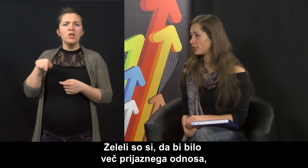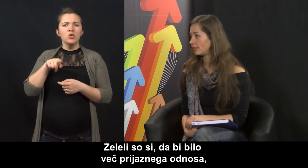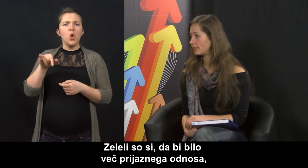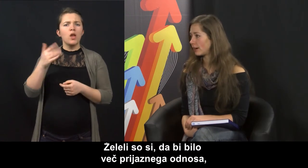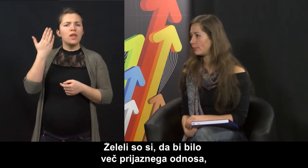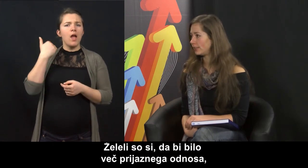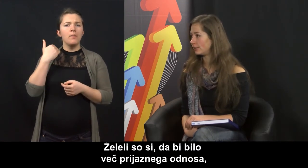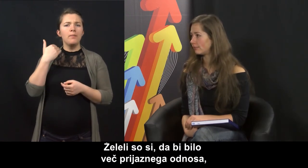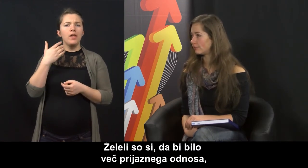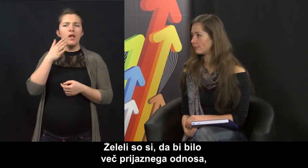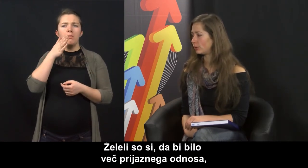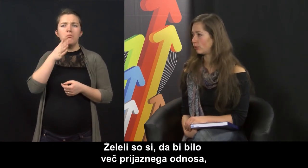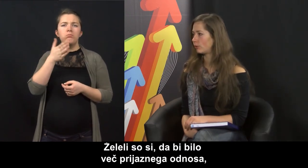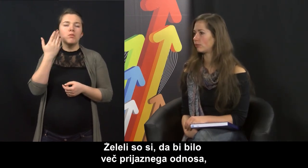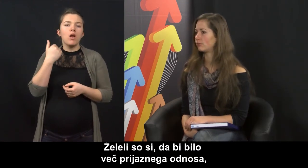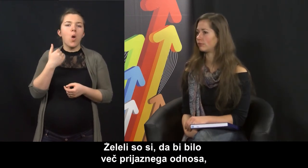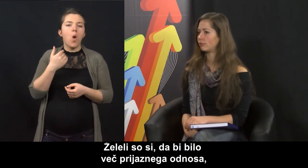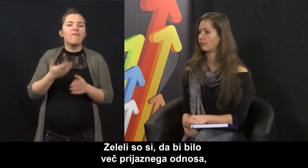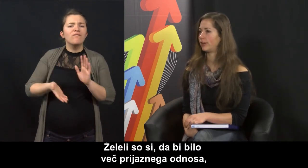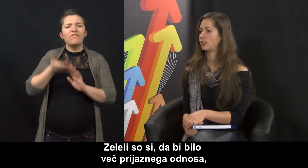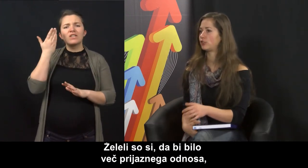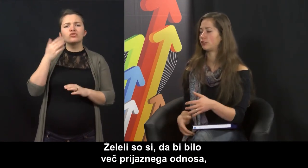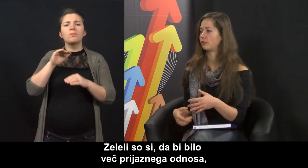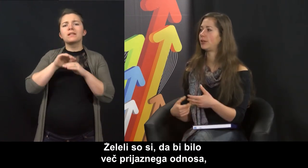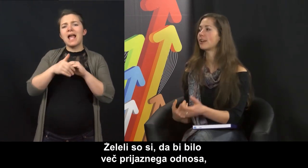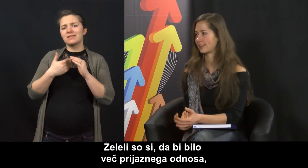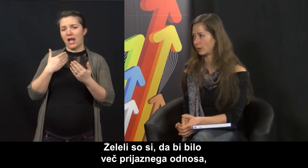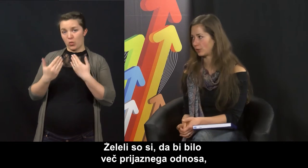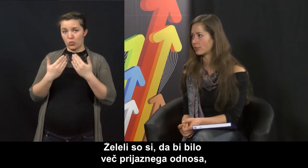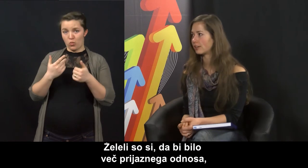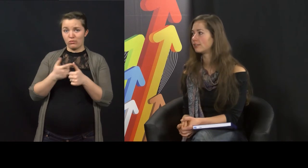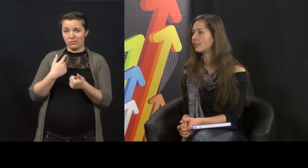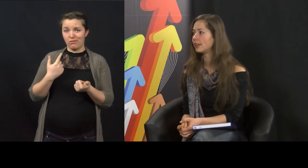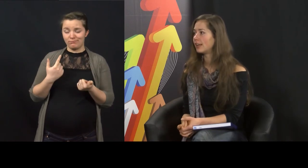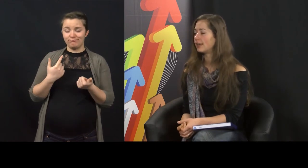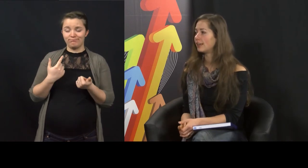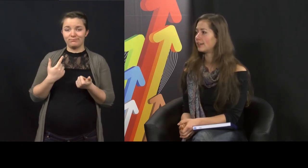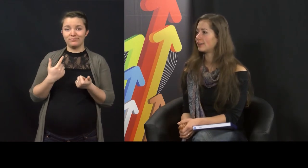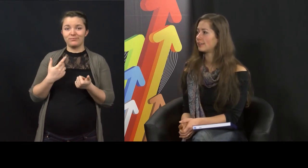Želeli so si, da bi bilo več prijaznega odnosa.